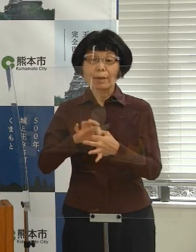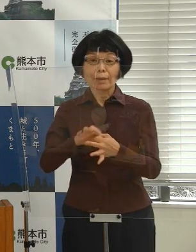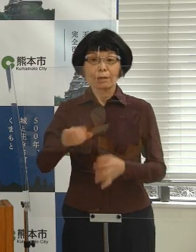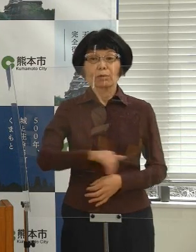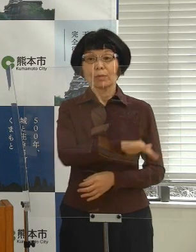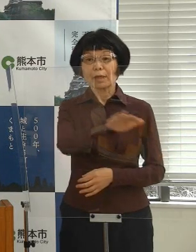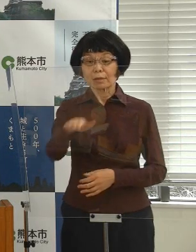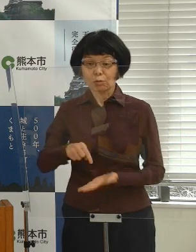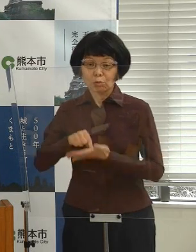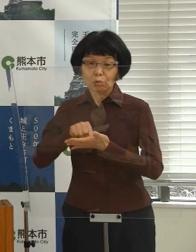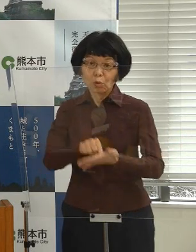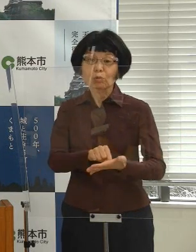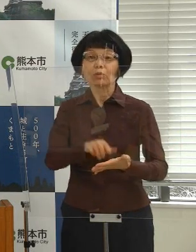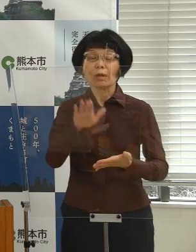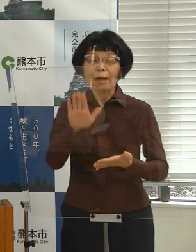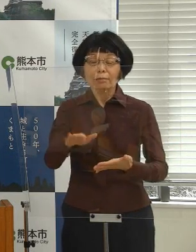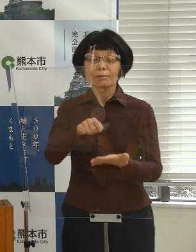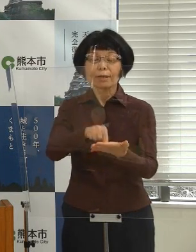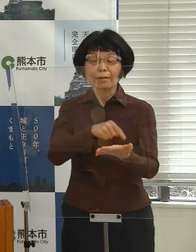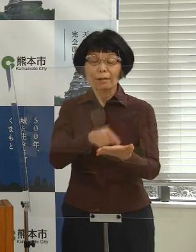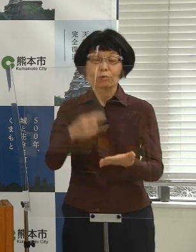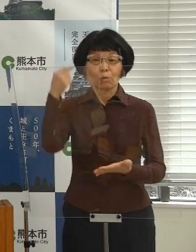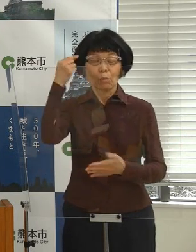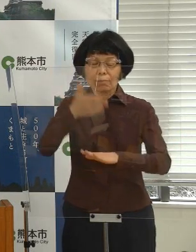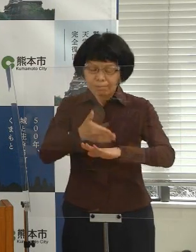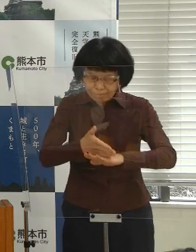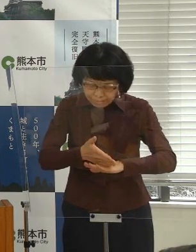り、心から感謝を申し上げます。